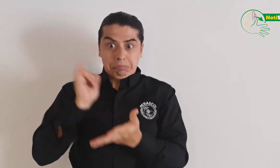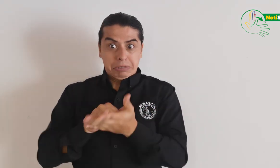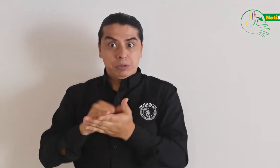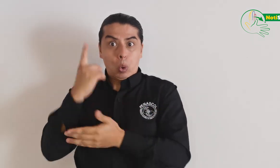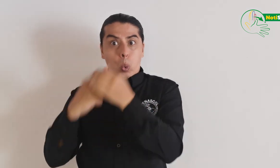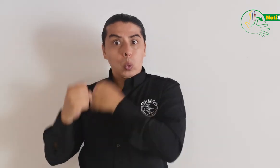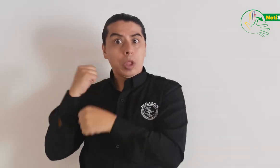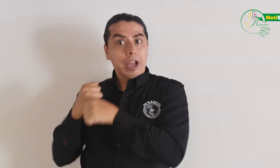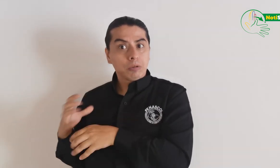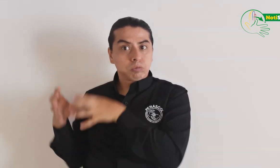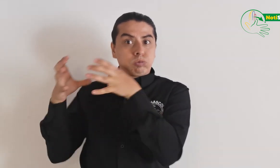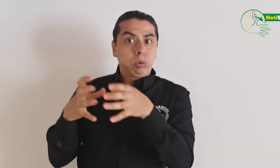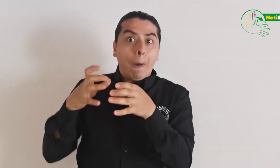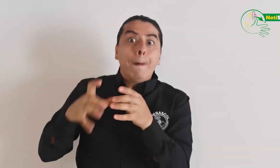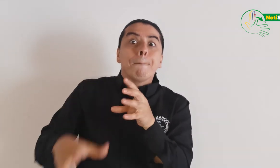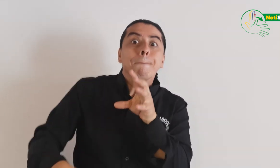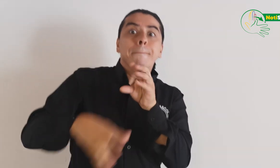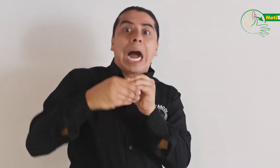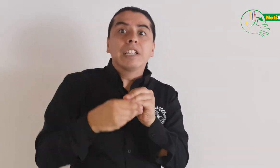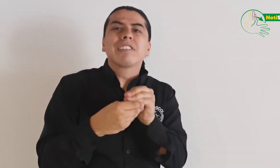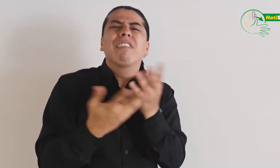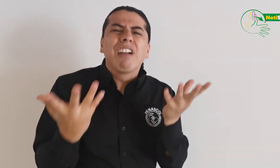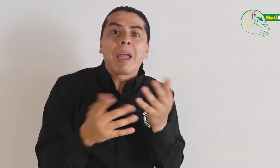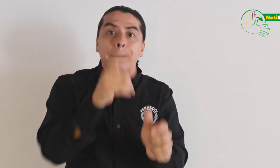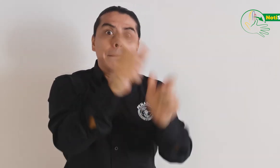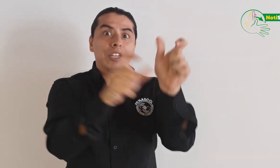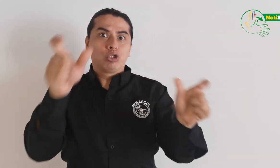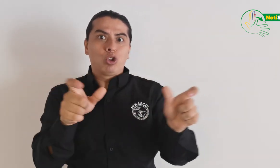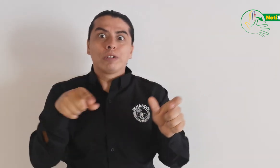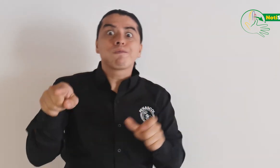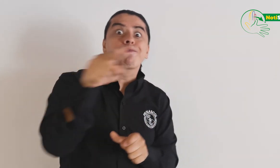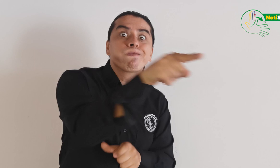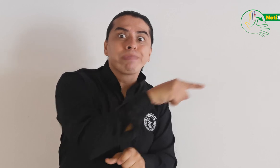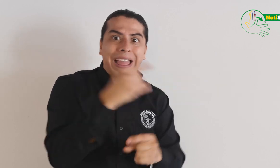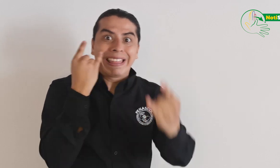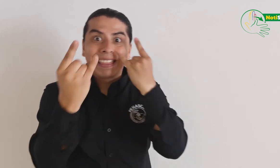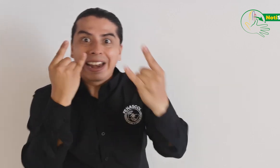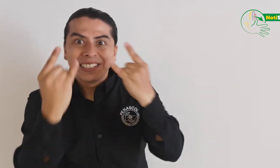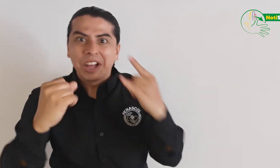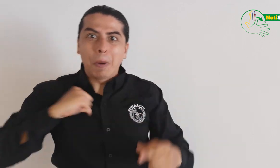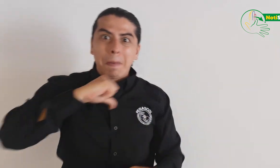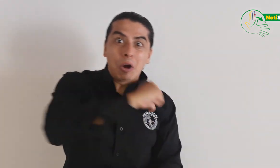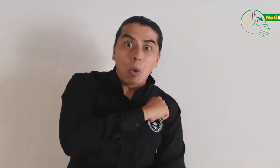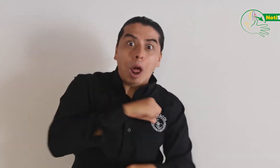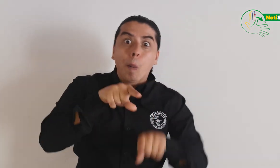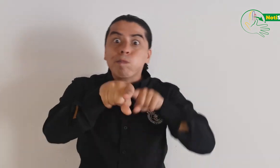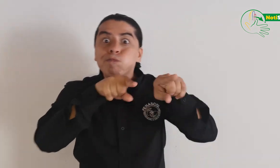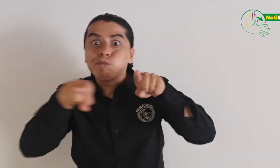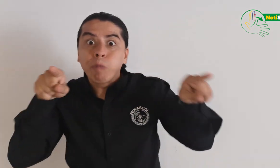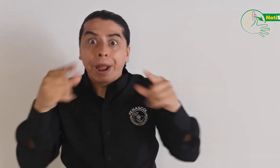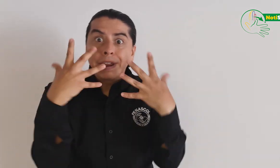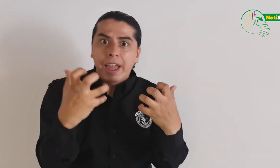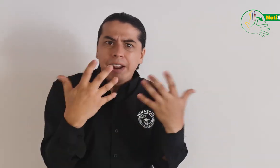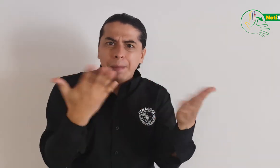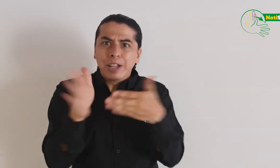formación y pues sería también vinculando a otras personas que estén interesadas, que no sean afiliadas a